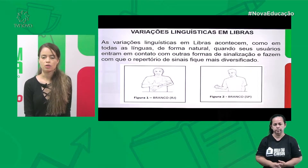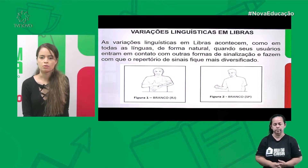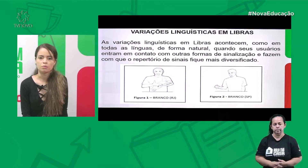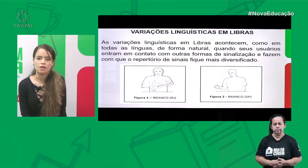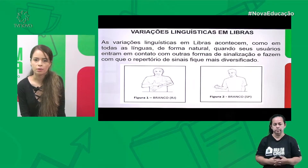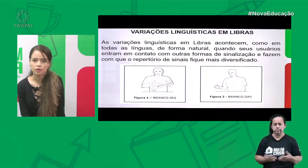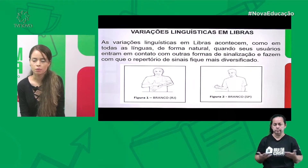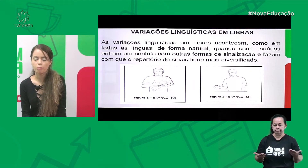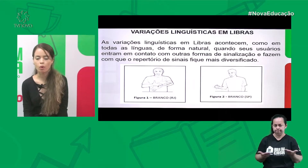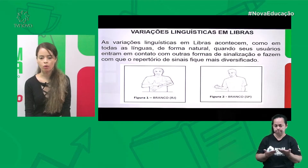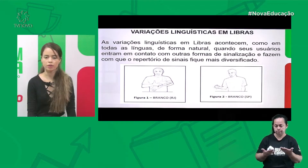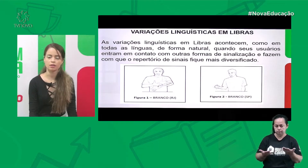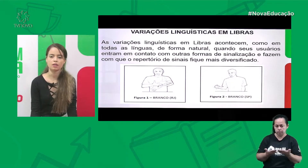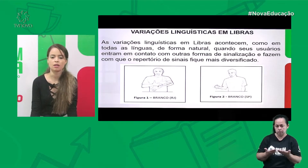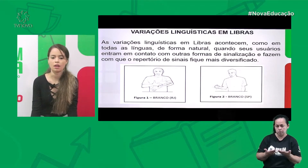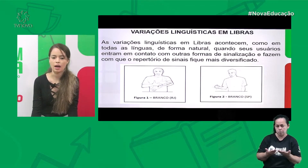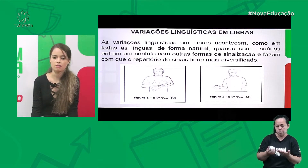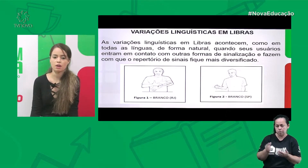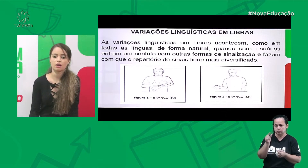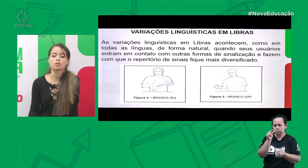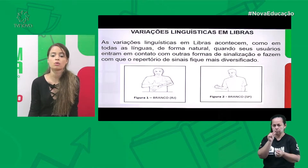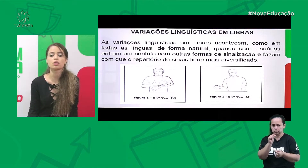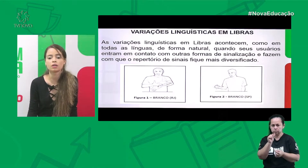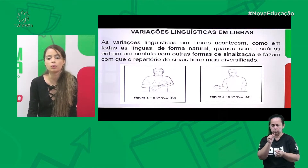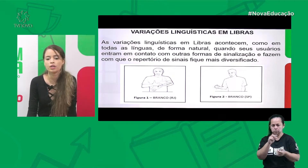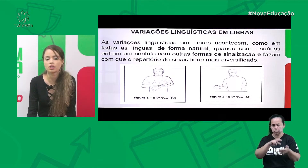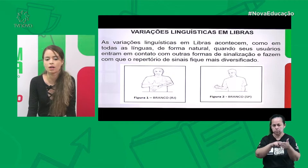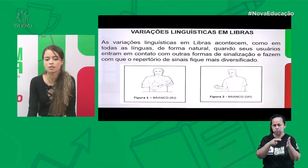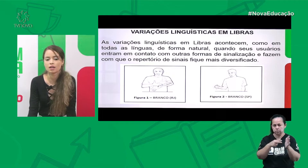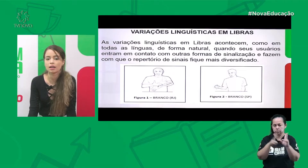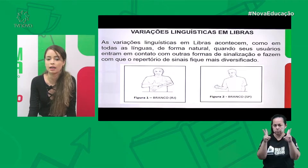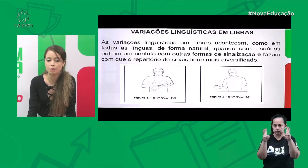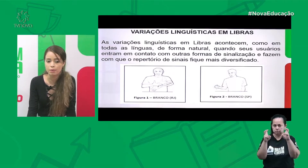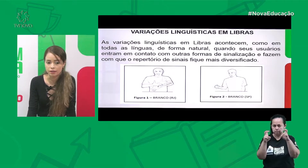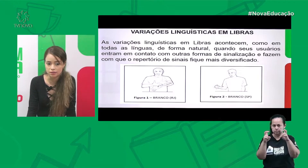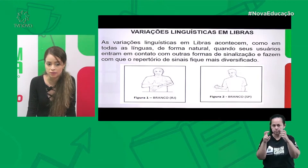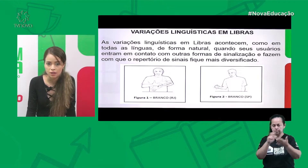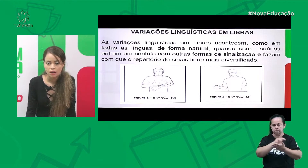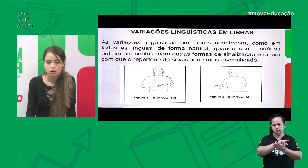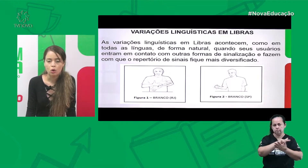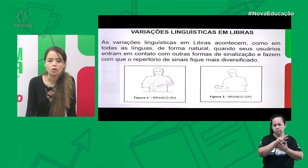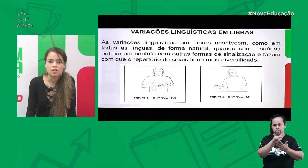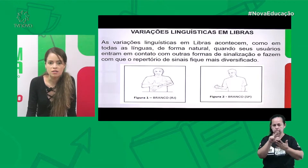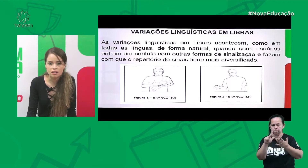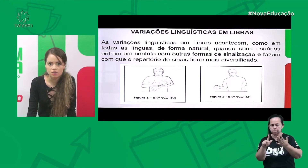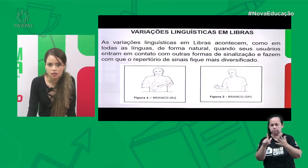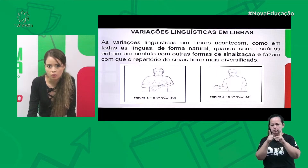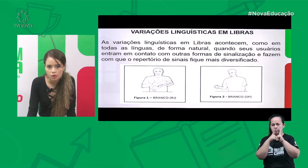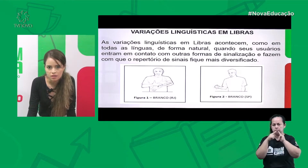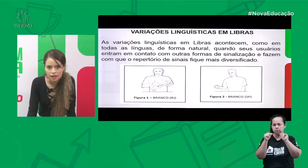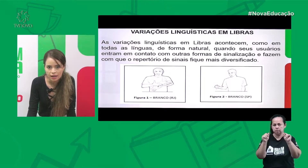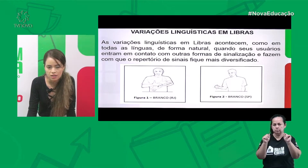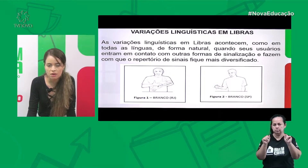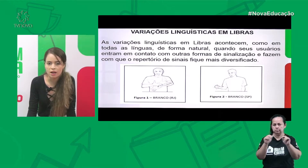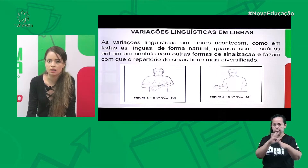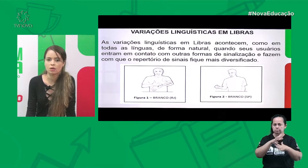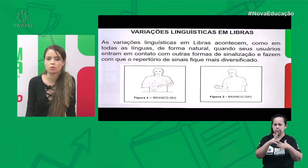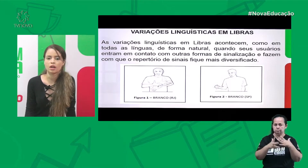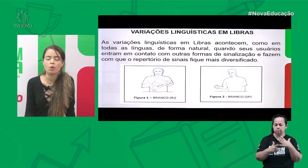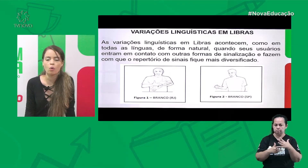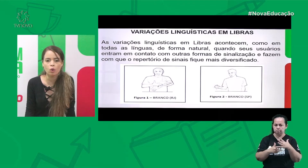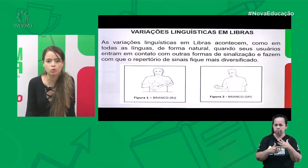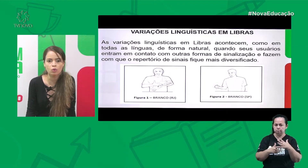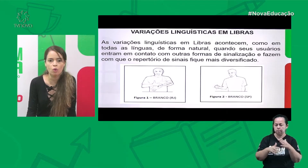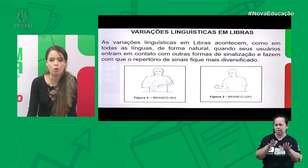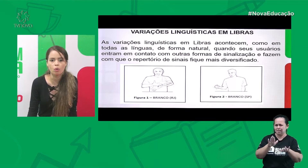Agora nós vamos aprender um pouco e entender as variações linguísticas em Libras. Todas as línguas, elas variam